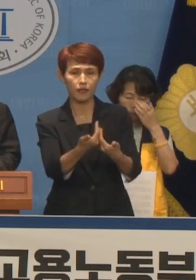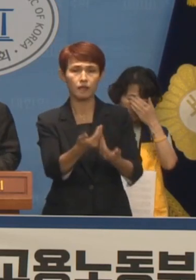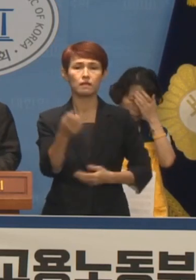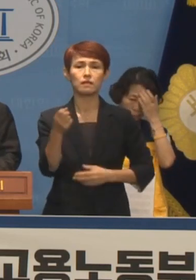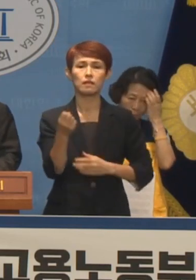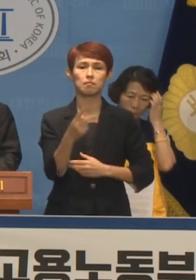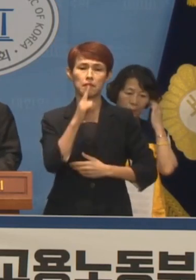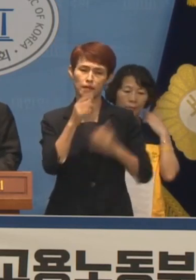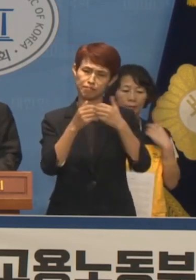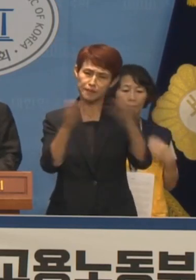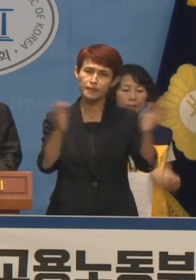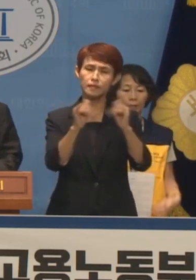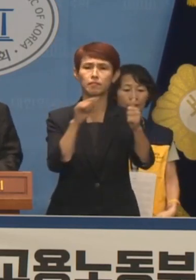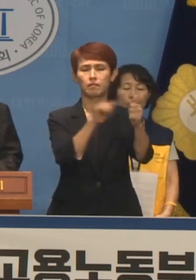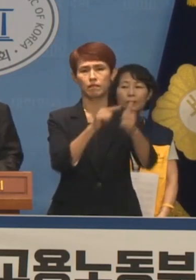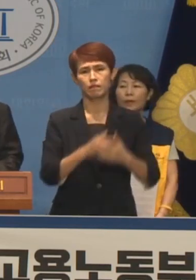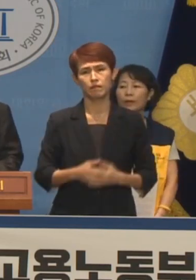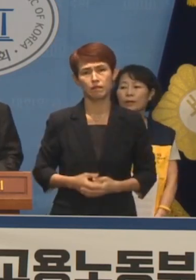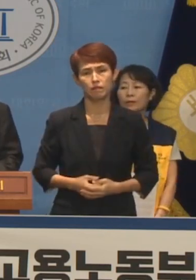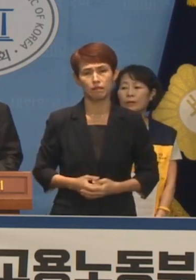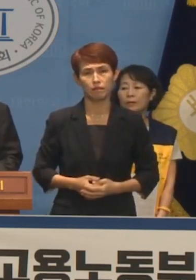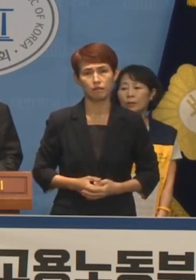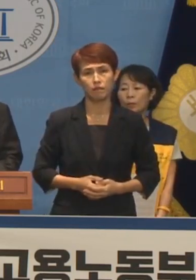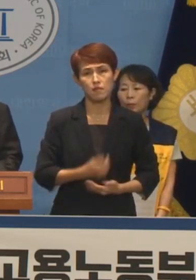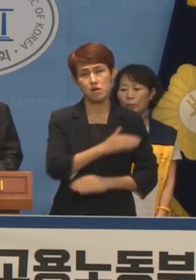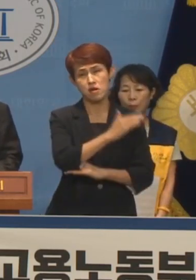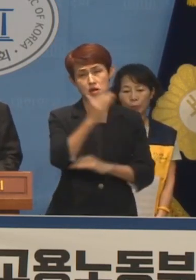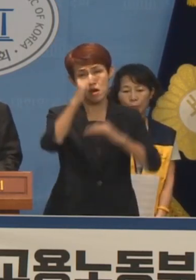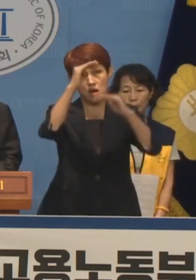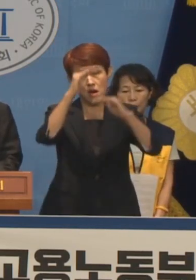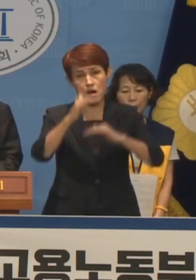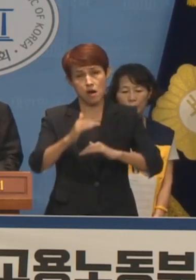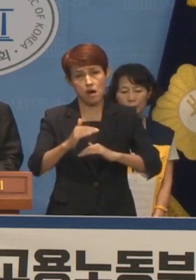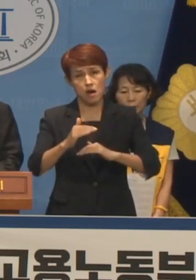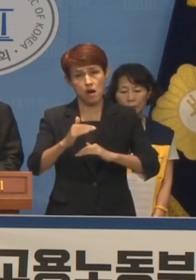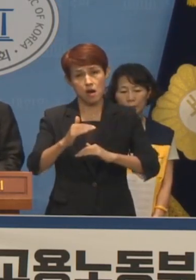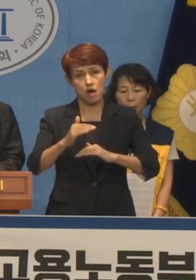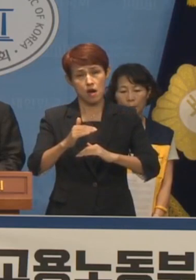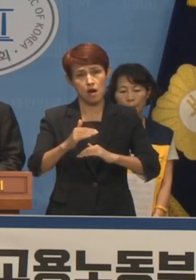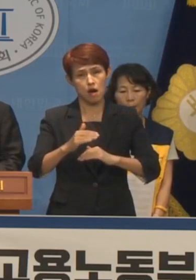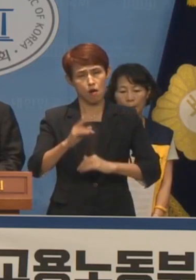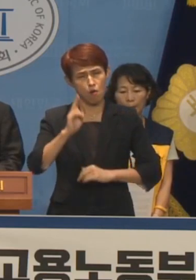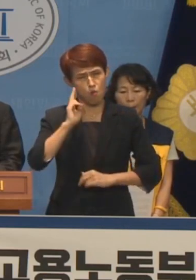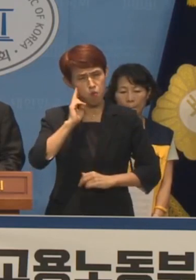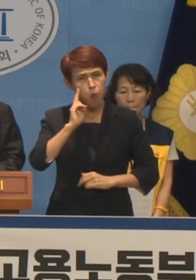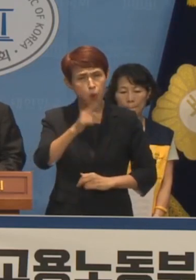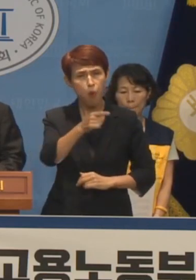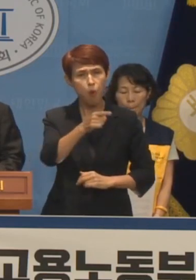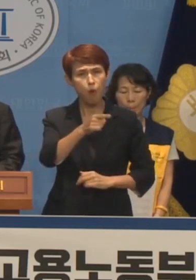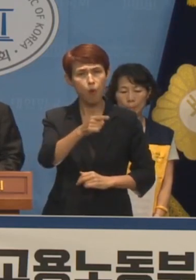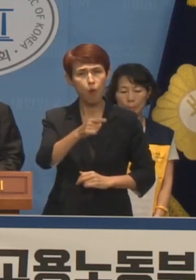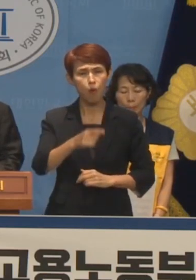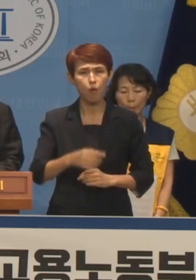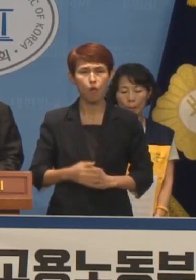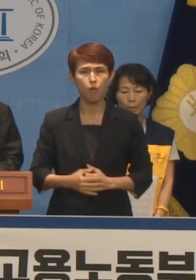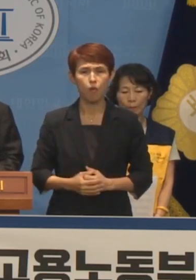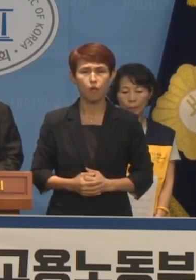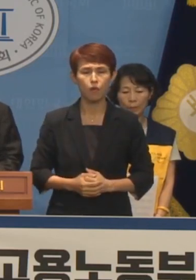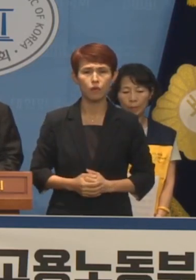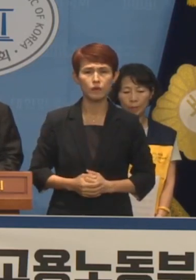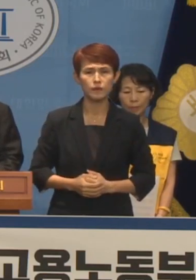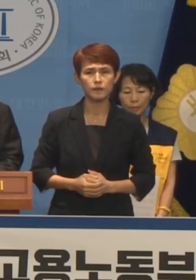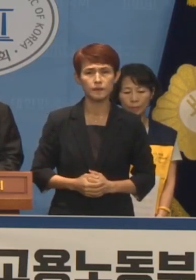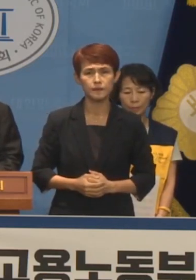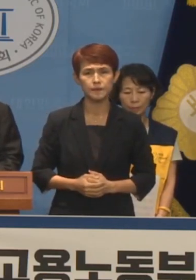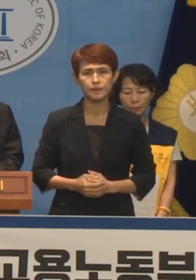자체입니다. 그 말들을 듣자면 정상적인 사리 판단이 가능한 상황인지조차 심각하게 의심하게